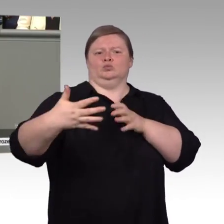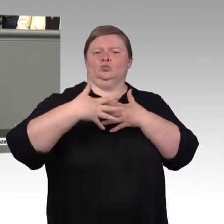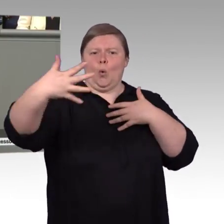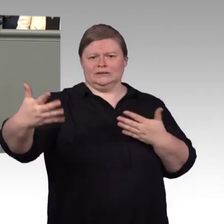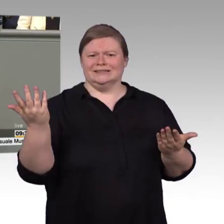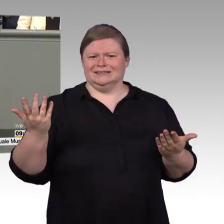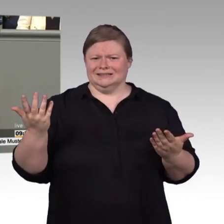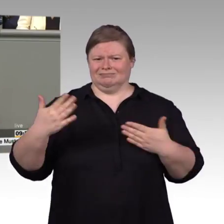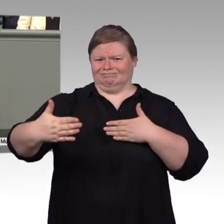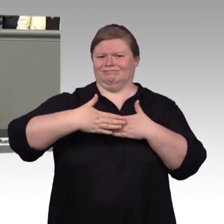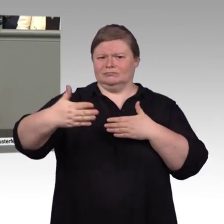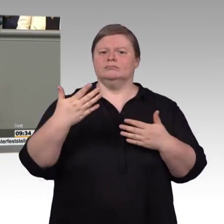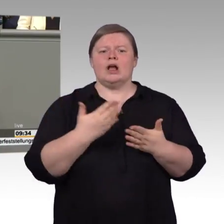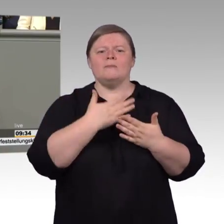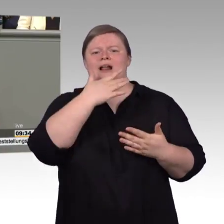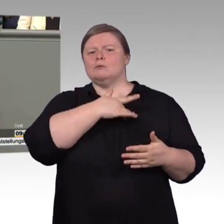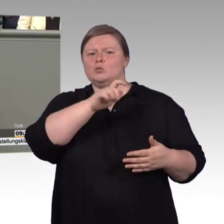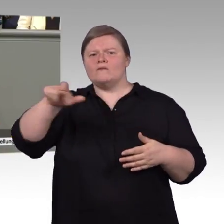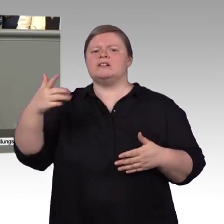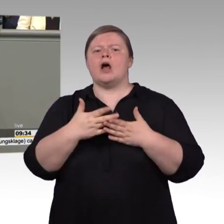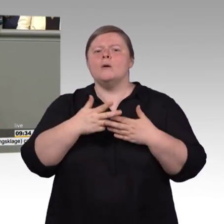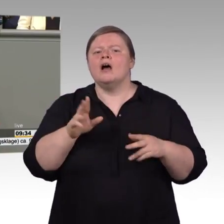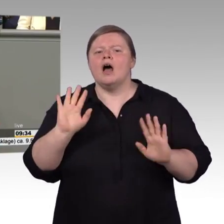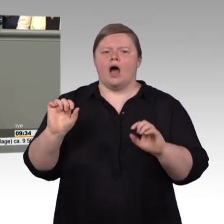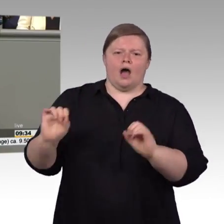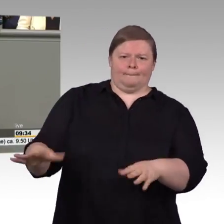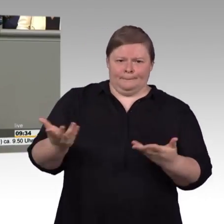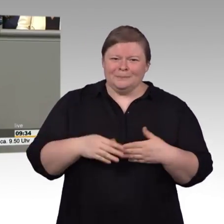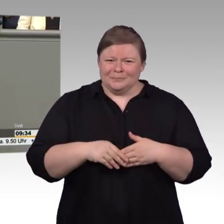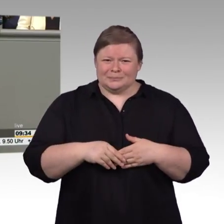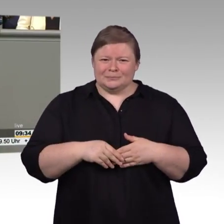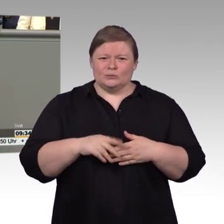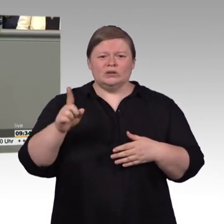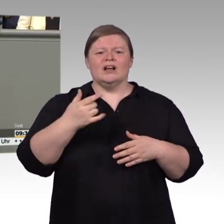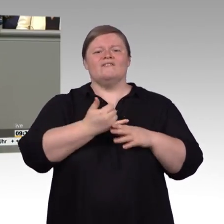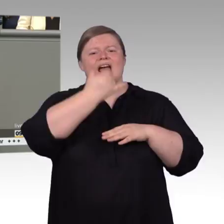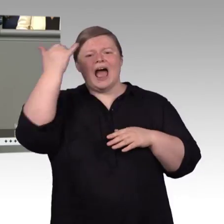werden ihre Ansprüche deswegen verlieren. Warum nehmen Sie das billigend in Kauf? Das ist inakzeptabel.